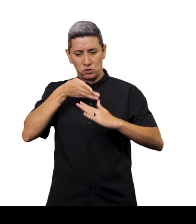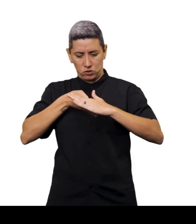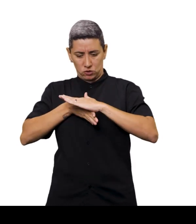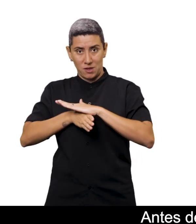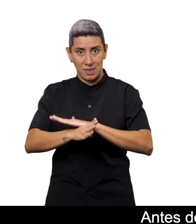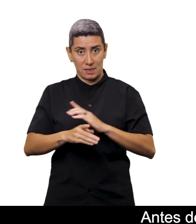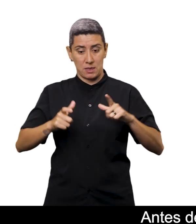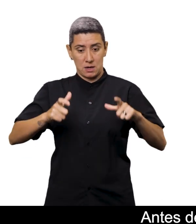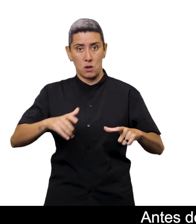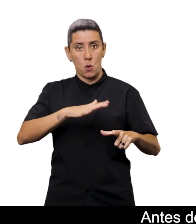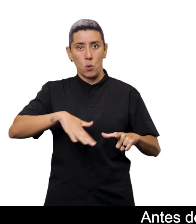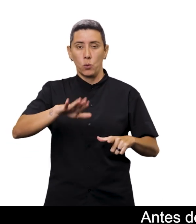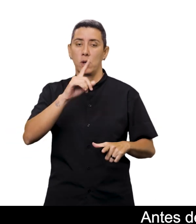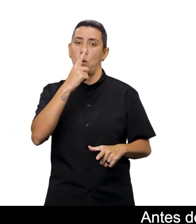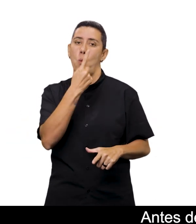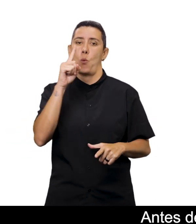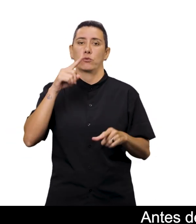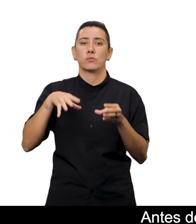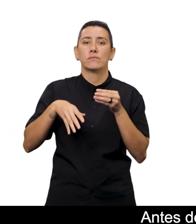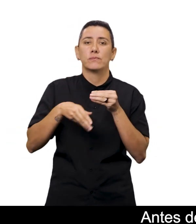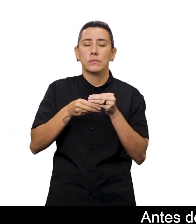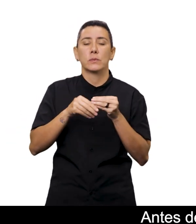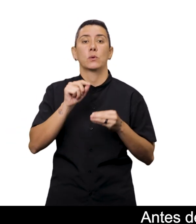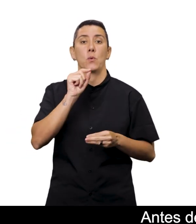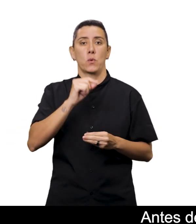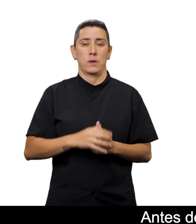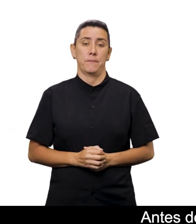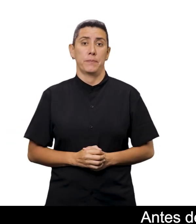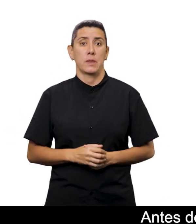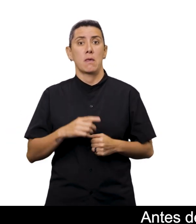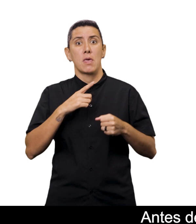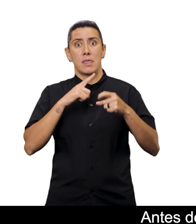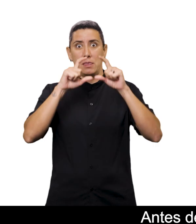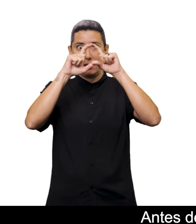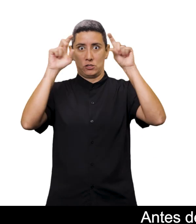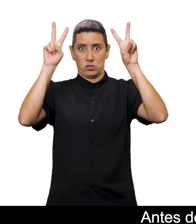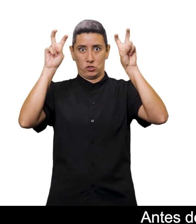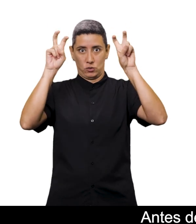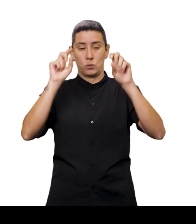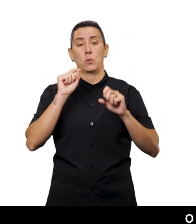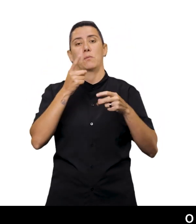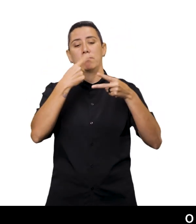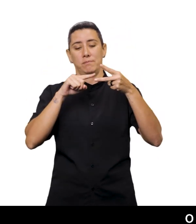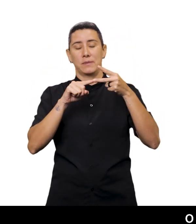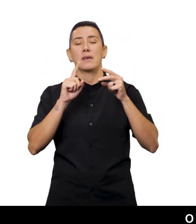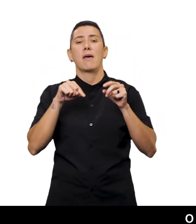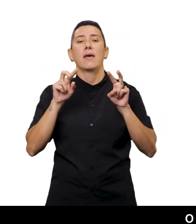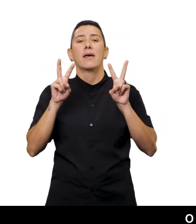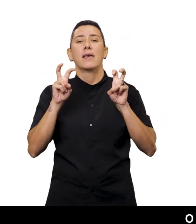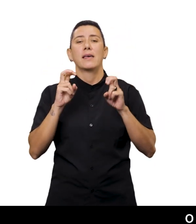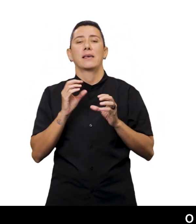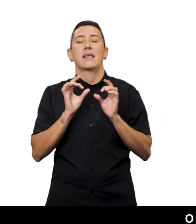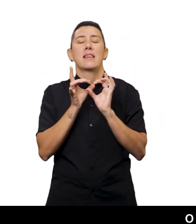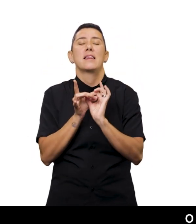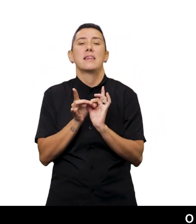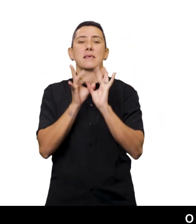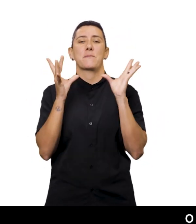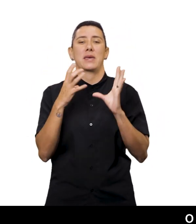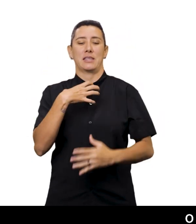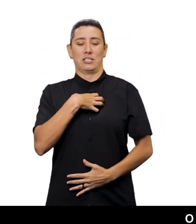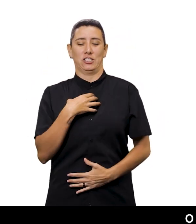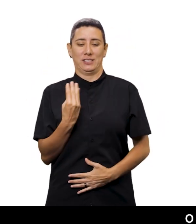sociais. Antes de entrar no espaço expositivo, um último comentário. O subtítulo da